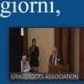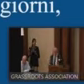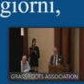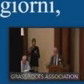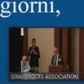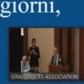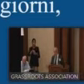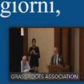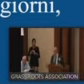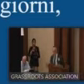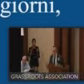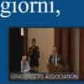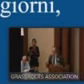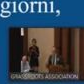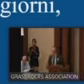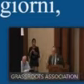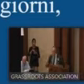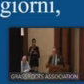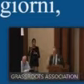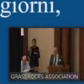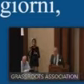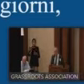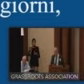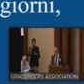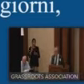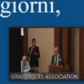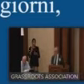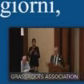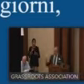hanno telefonato e mi hanno detto: Andrea, mi piacerebbe che tu mi insegnassi.